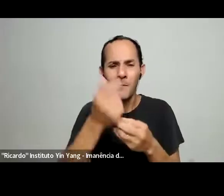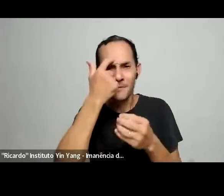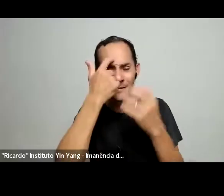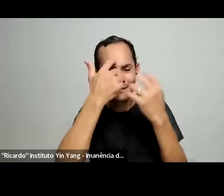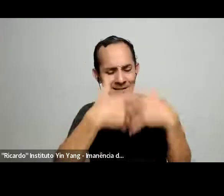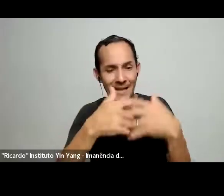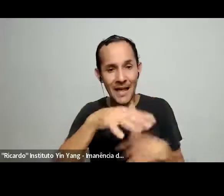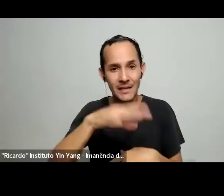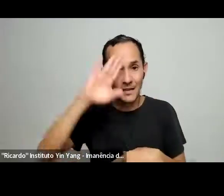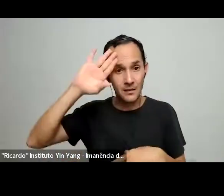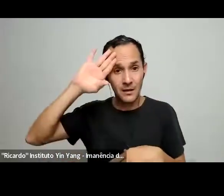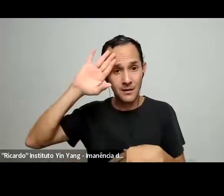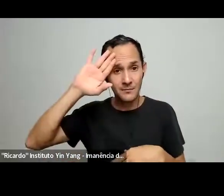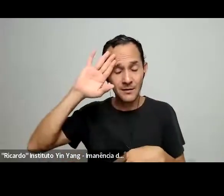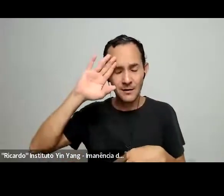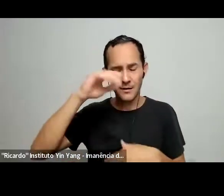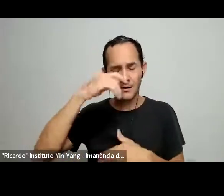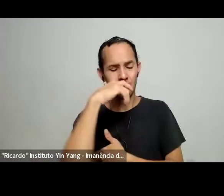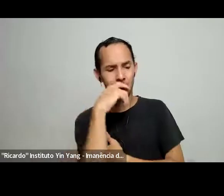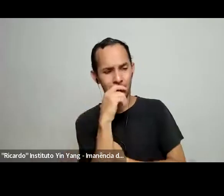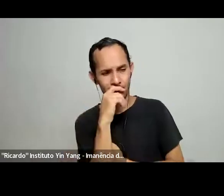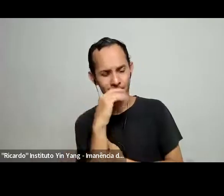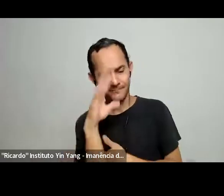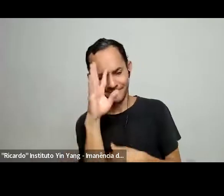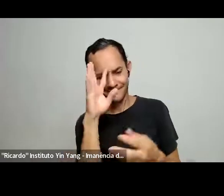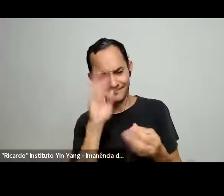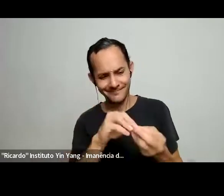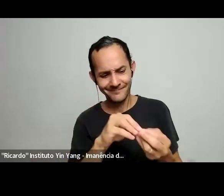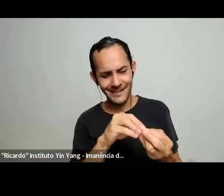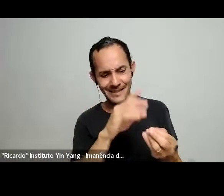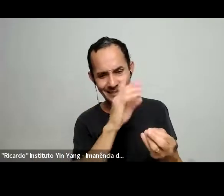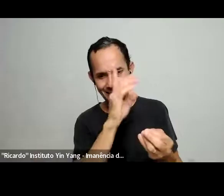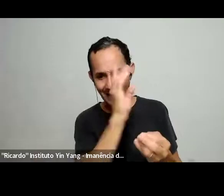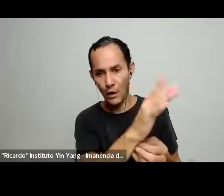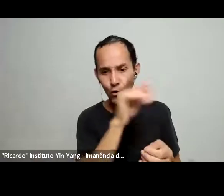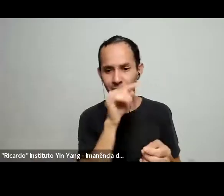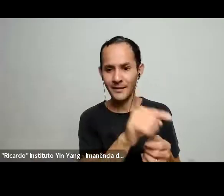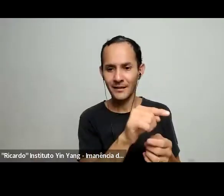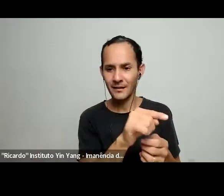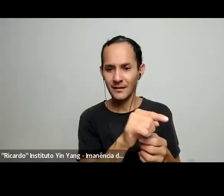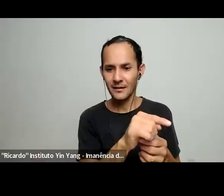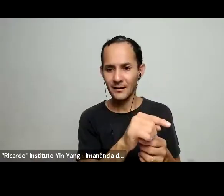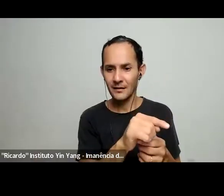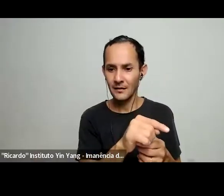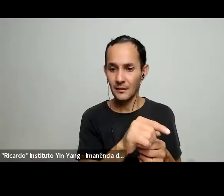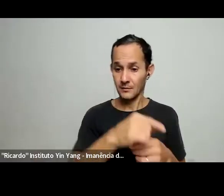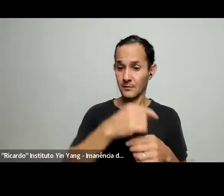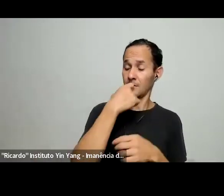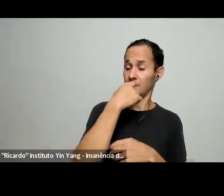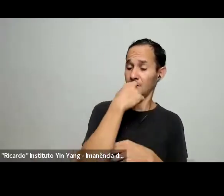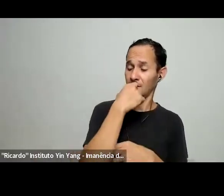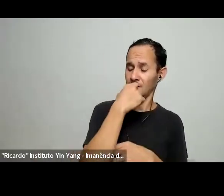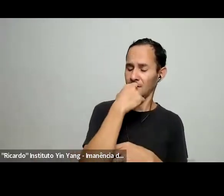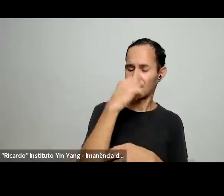acadêmica, às vezes traduz uma teoria para uma aplicação imediata e a gente comete